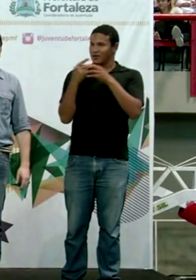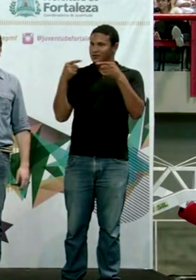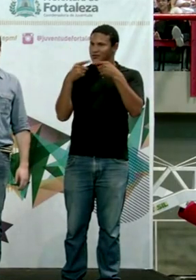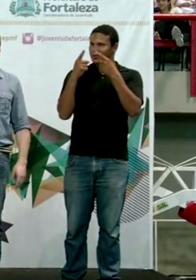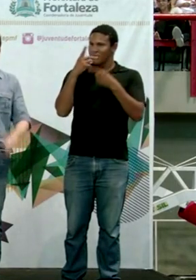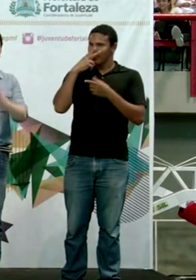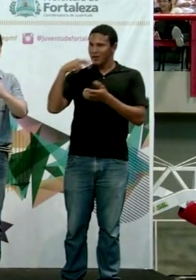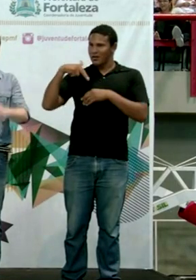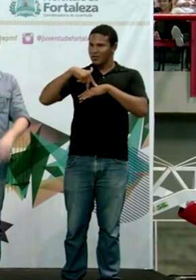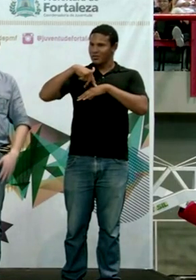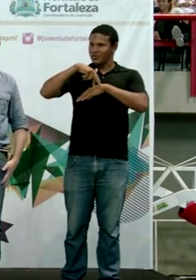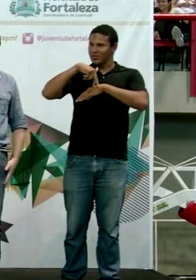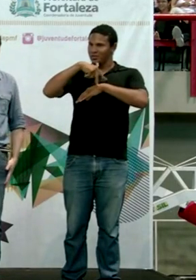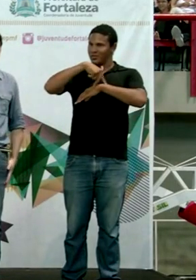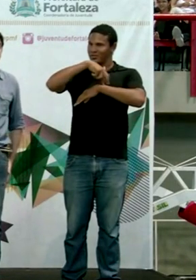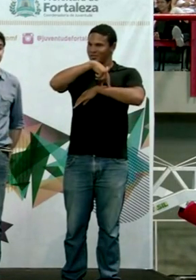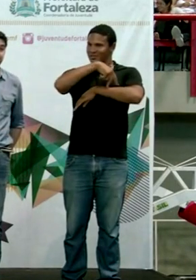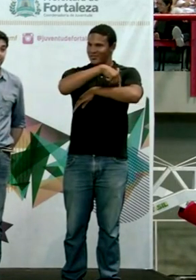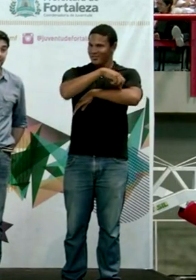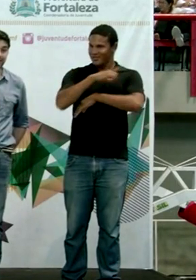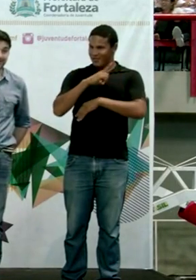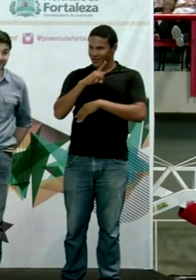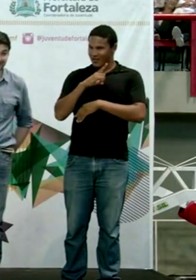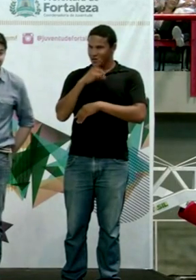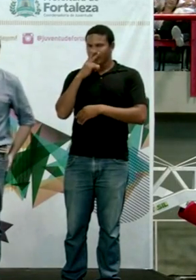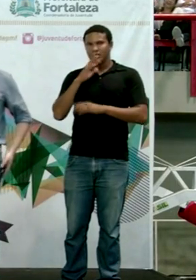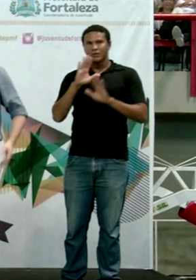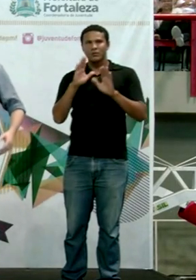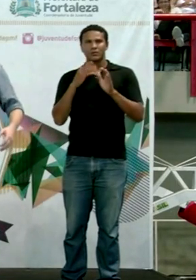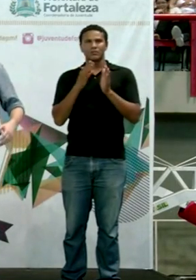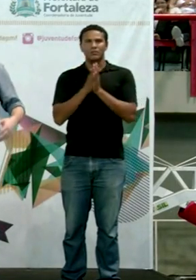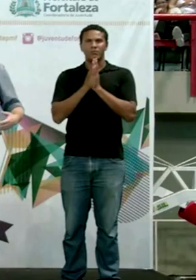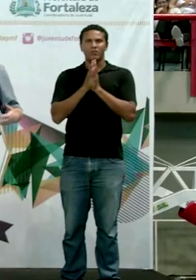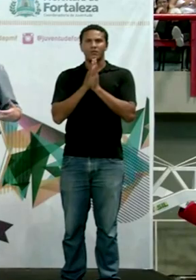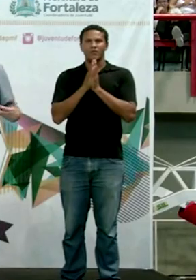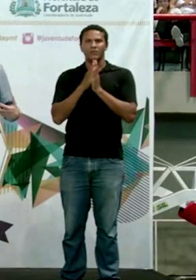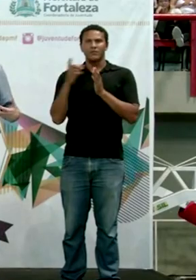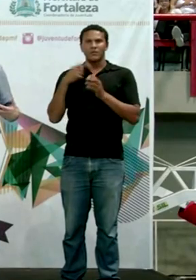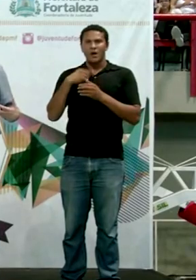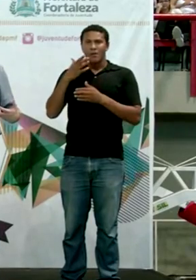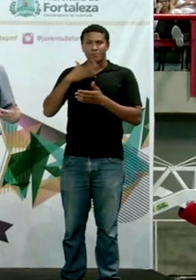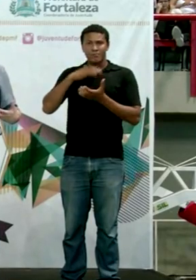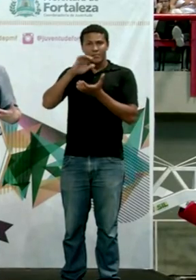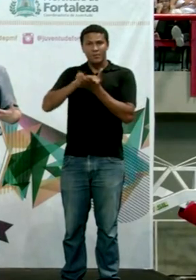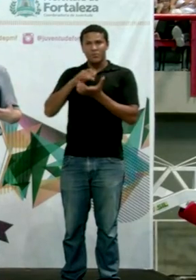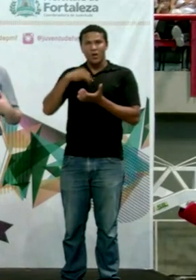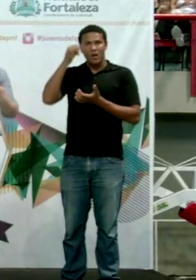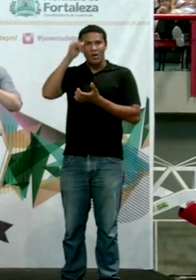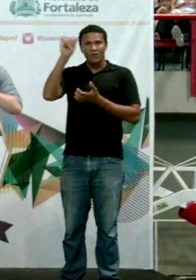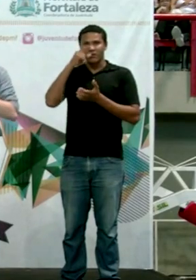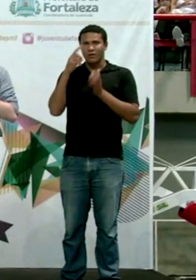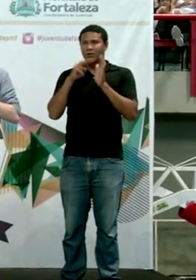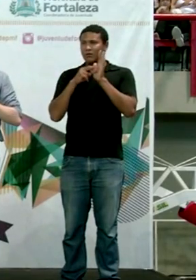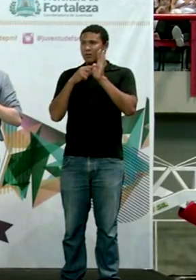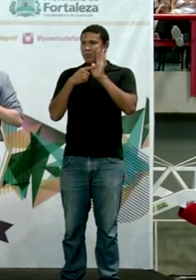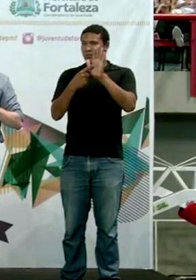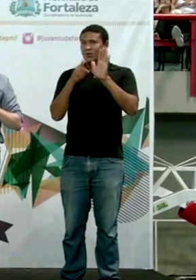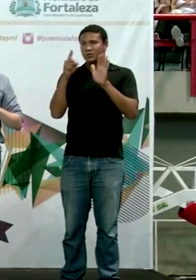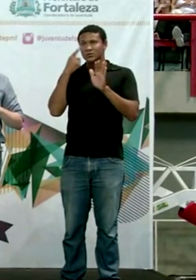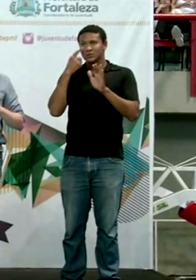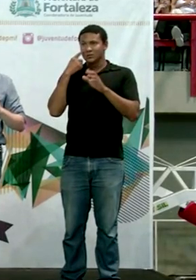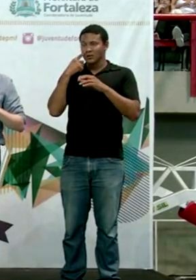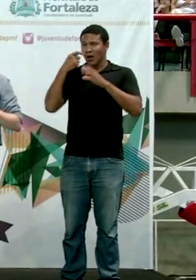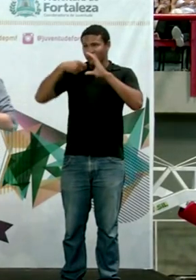Não deixa minha mulher ver essa filmagem, porque aí a gente vai ver. Mas não tem aquela mulher bem gostosa do som aqui no verão? Que é um verão nem